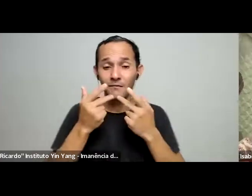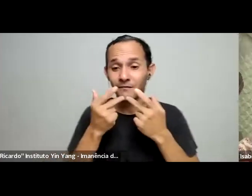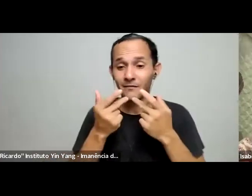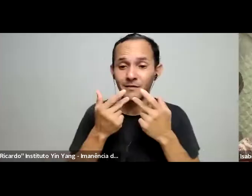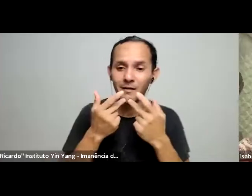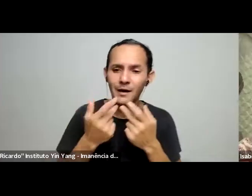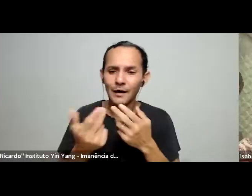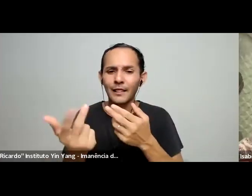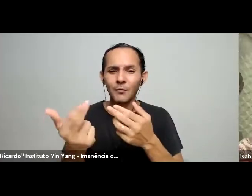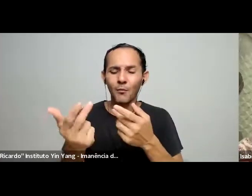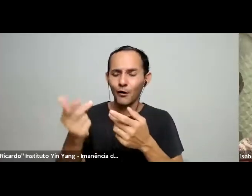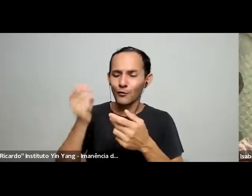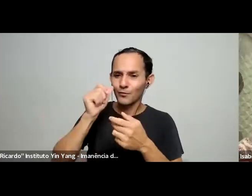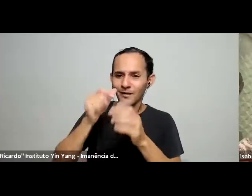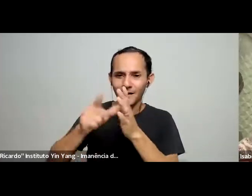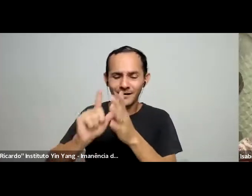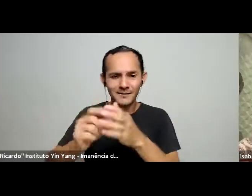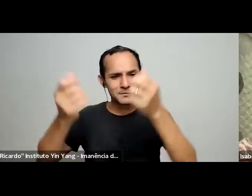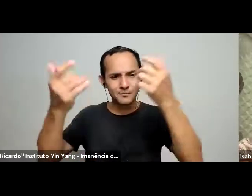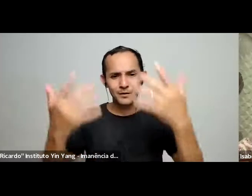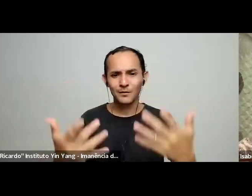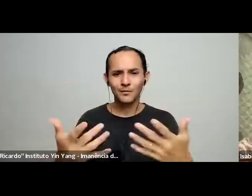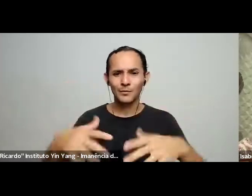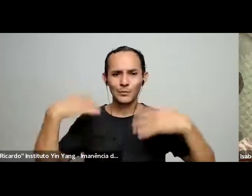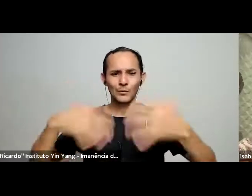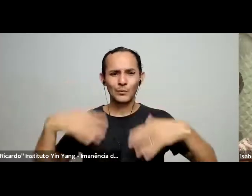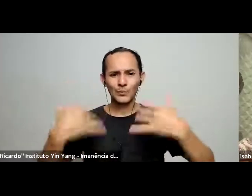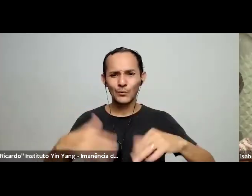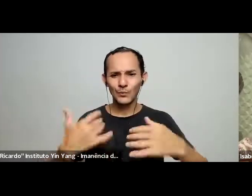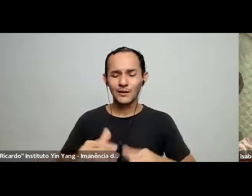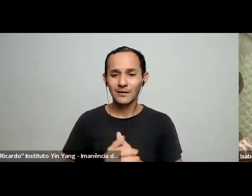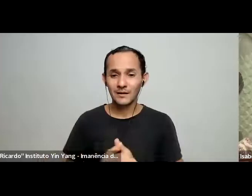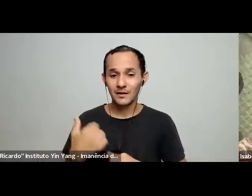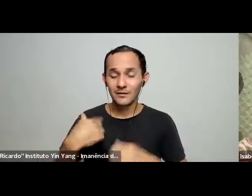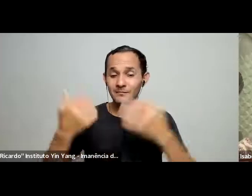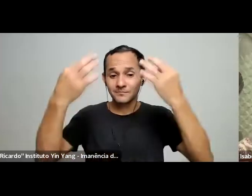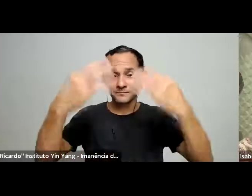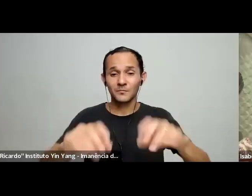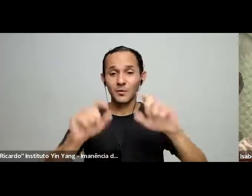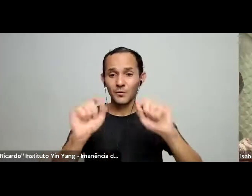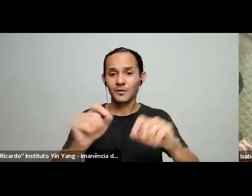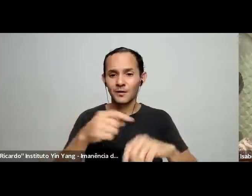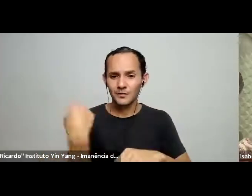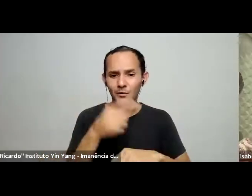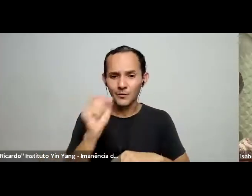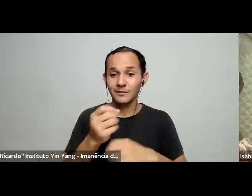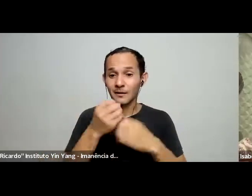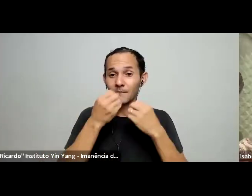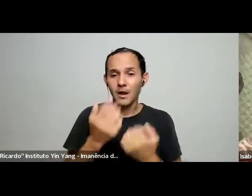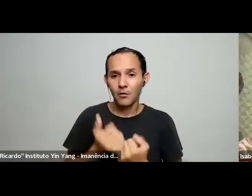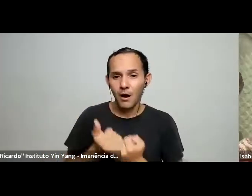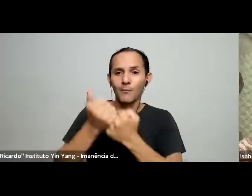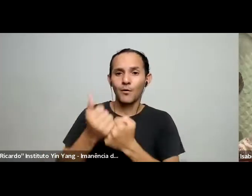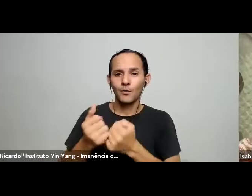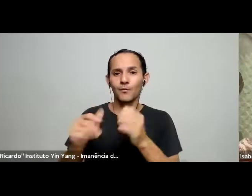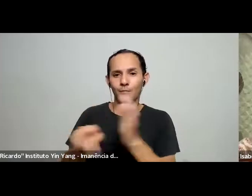palavras das colegas que falaram aqui antes de mim, né? E eu tenho certeza que estamos muito bem assessorados com a